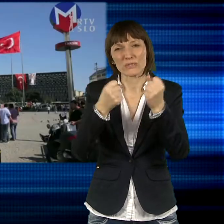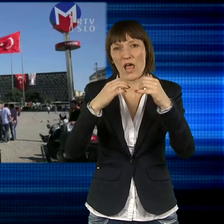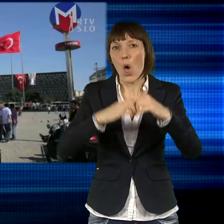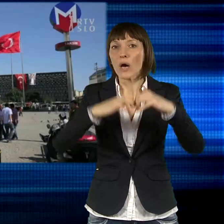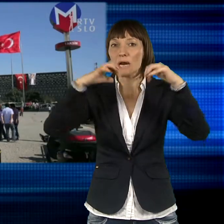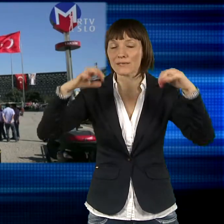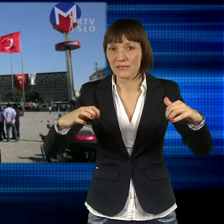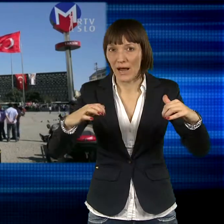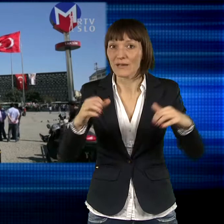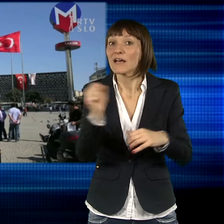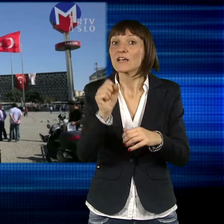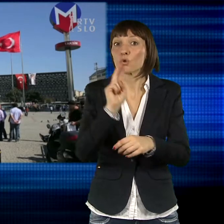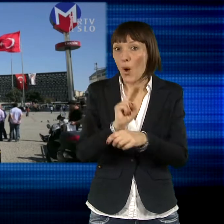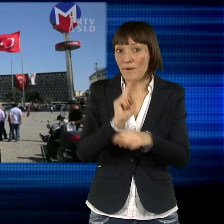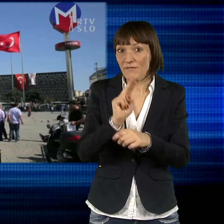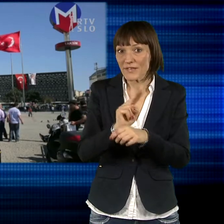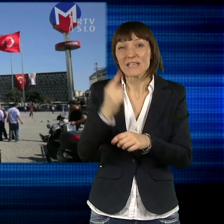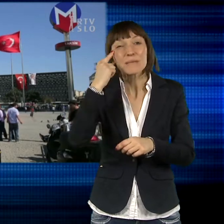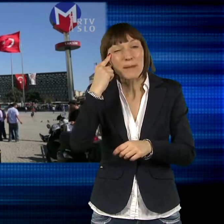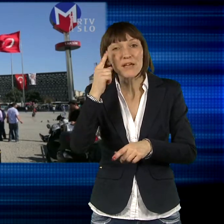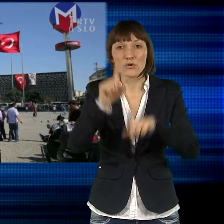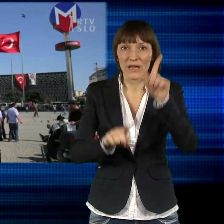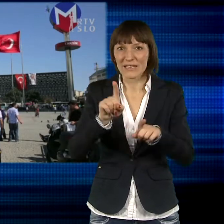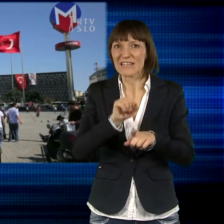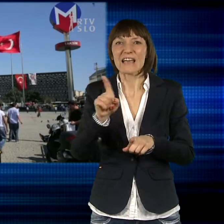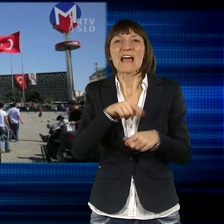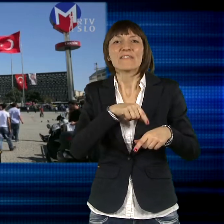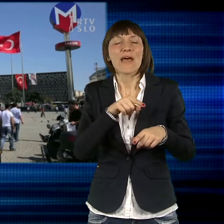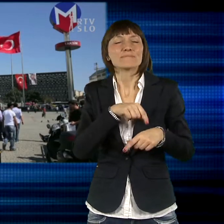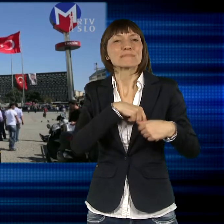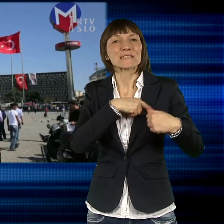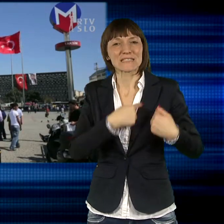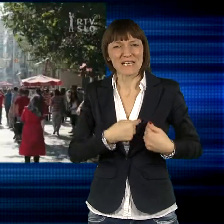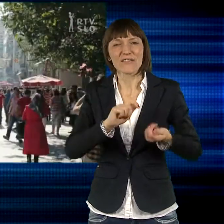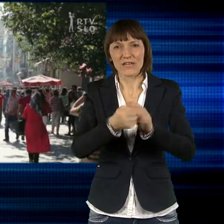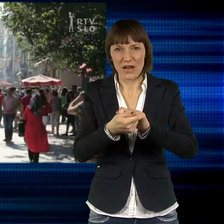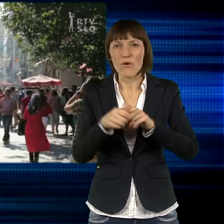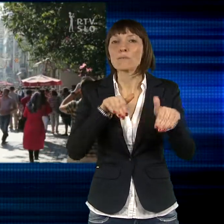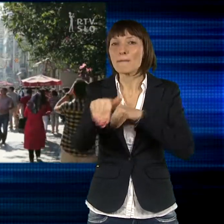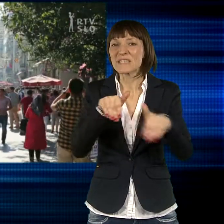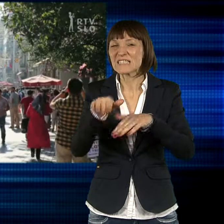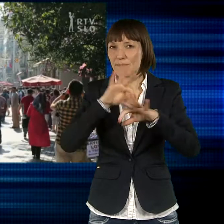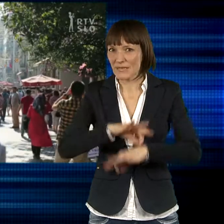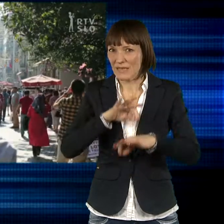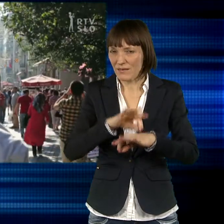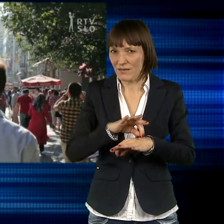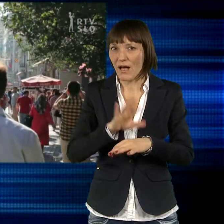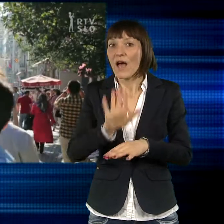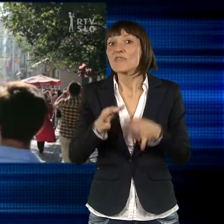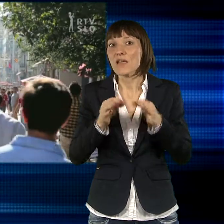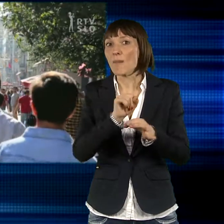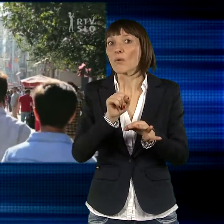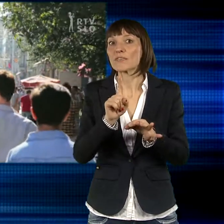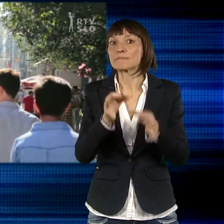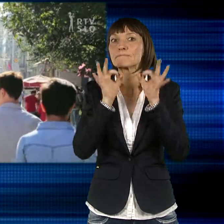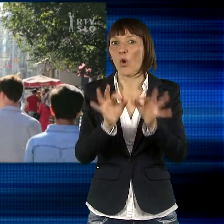notranje globoko razklana, zato je tudi ob previdnih in po mnenju nekaterih celo neiskreno motiviranih reformah ministrskega predsednika